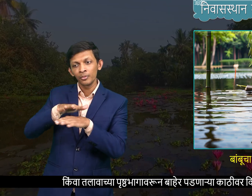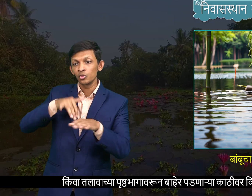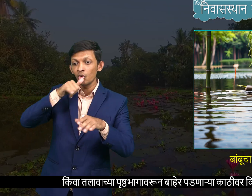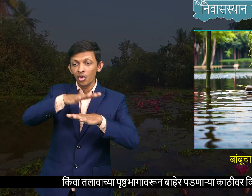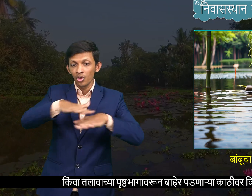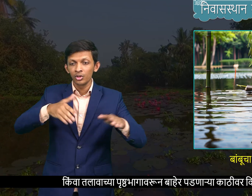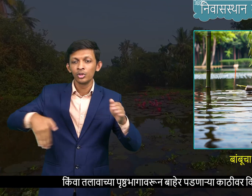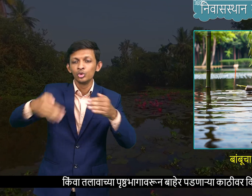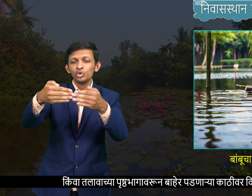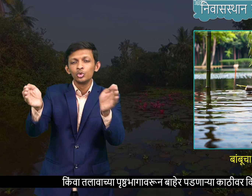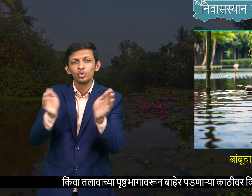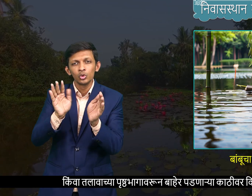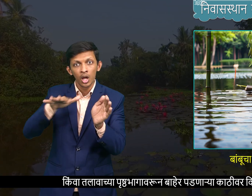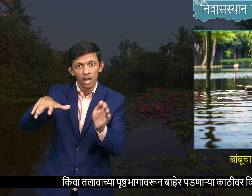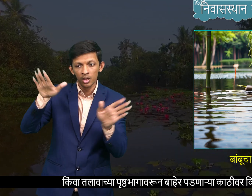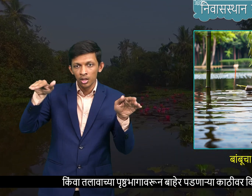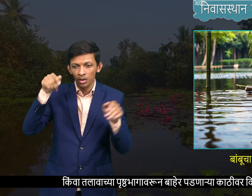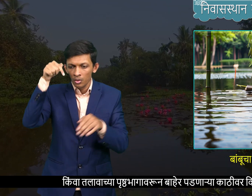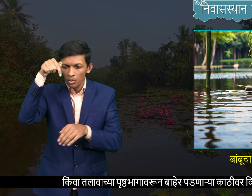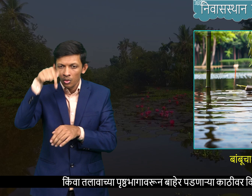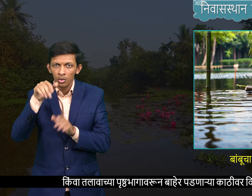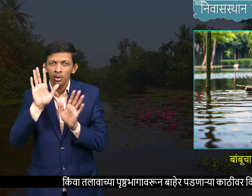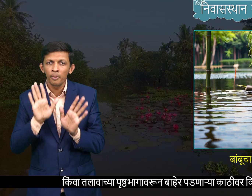काठीवर विश्रांती घेतात.